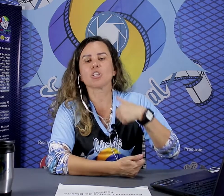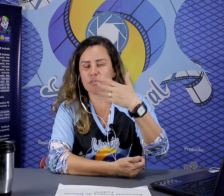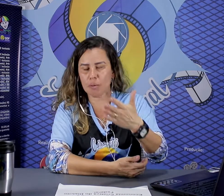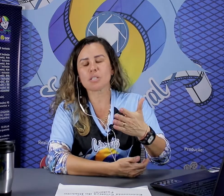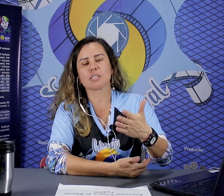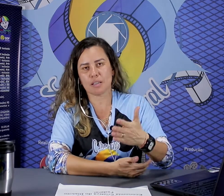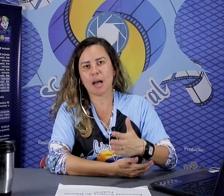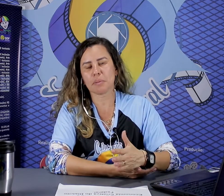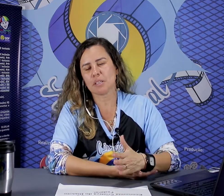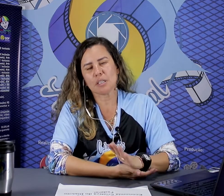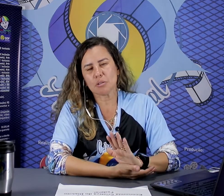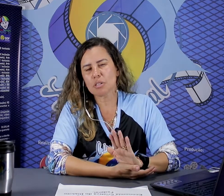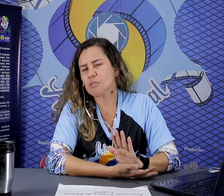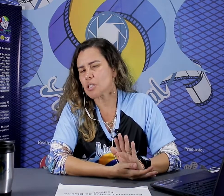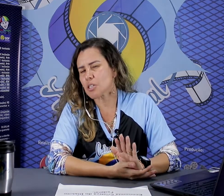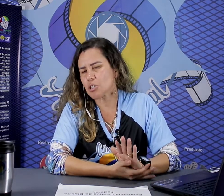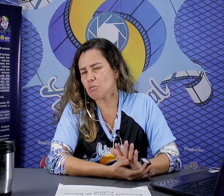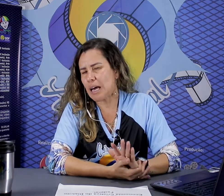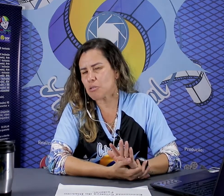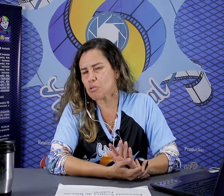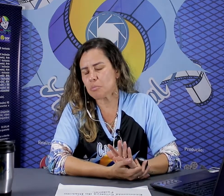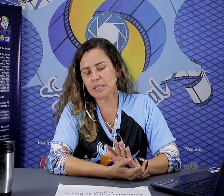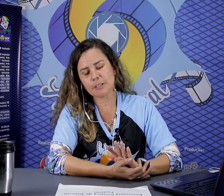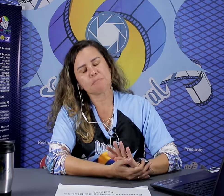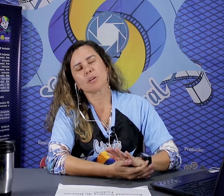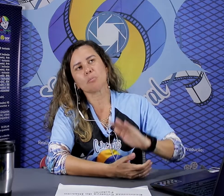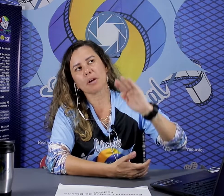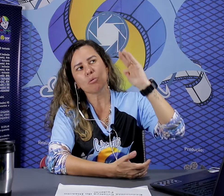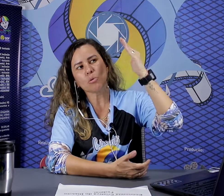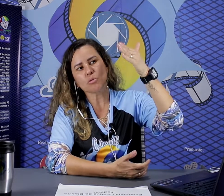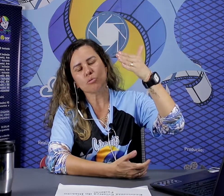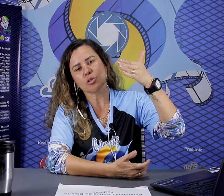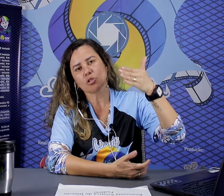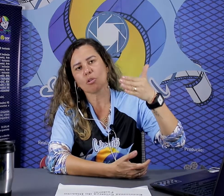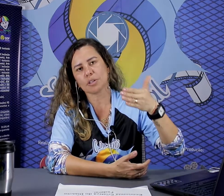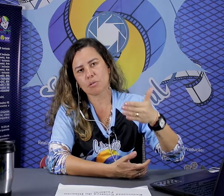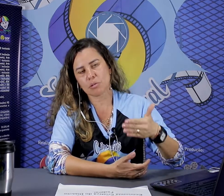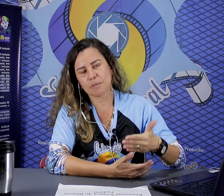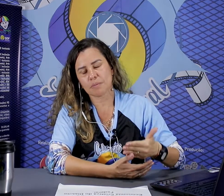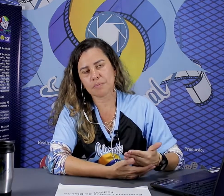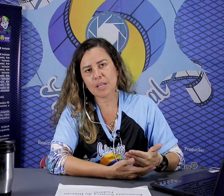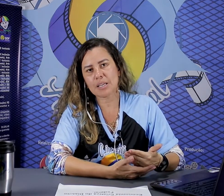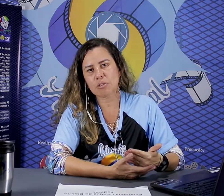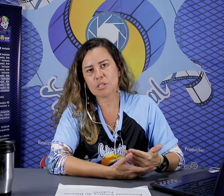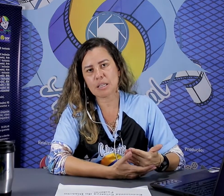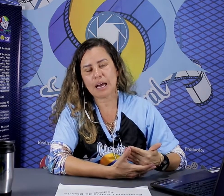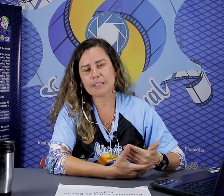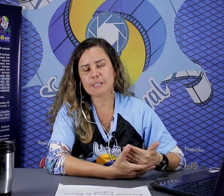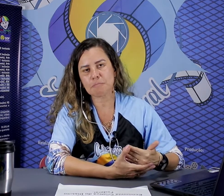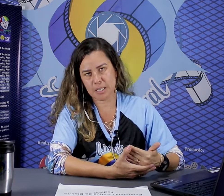tivemos essa etapa. Não sei se vocês já estudaram sobre o percurso histórico da língua de sinais brasileira,